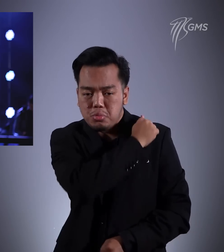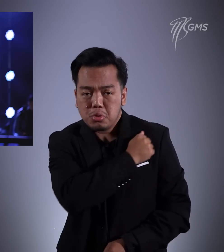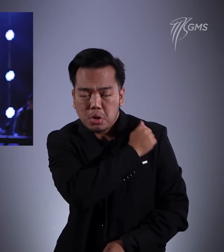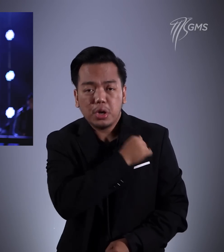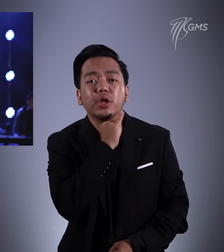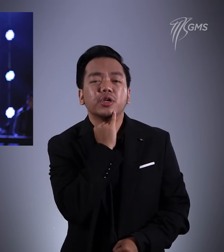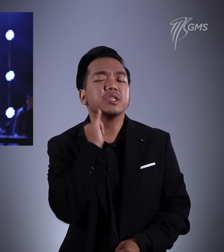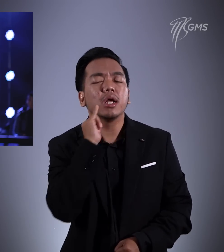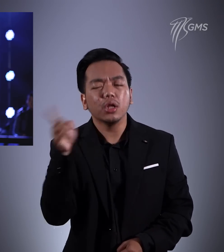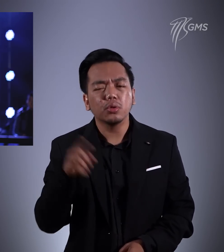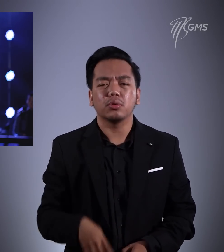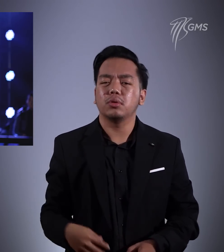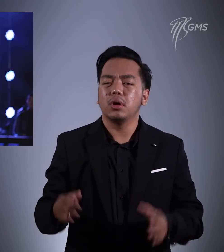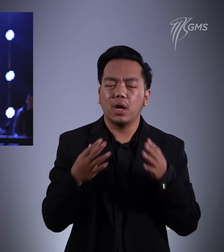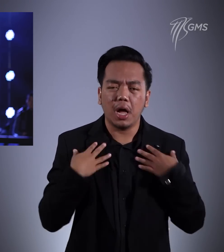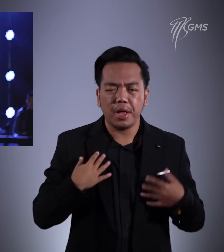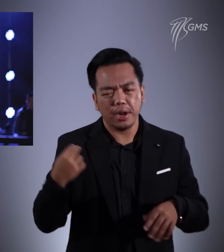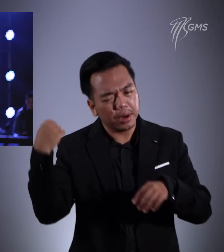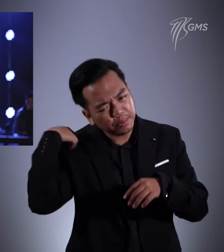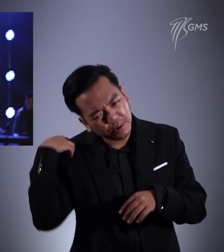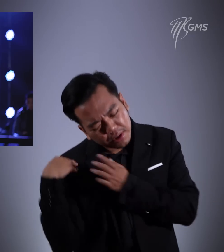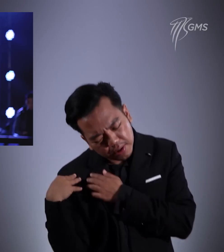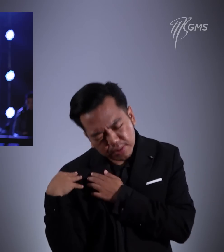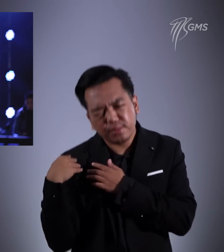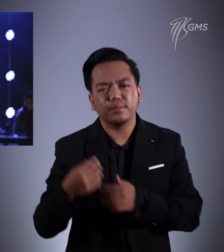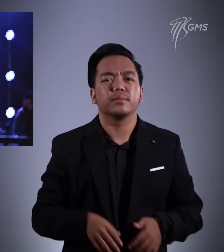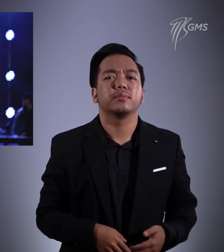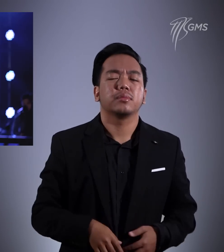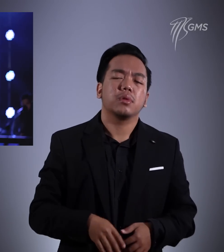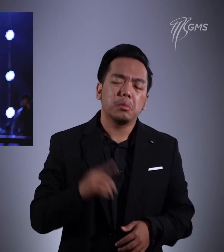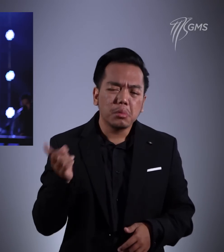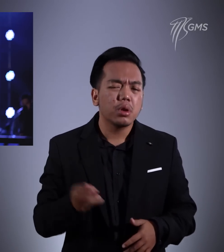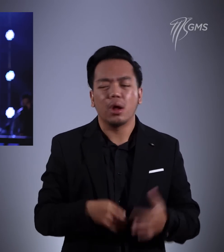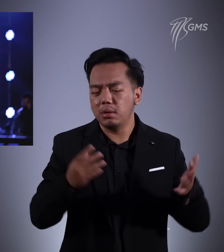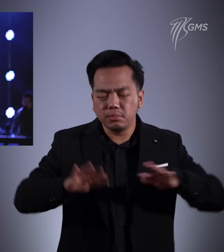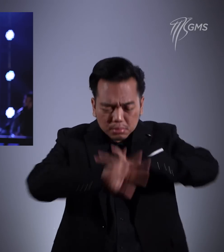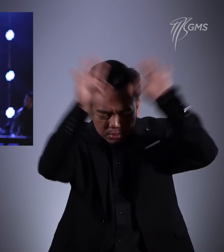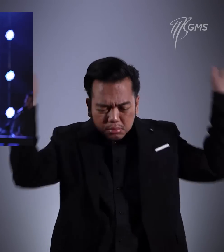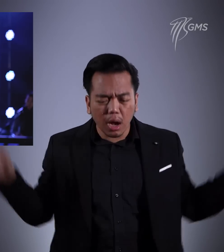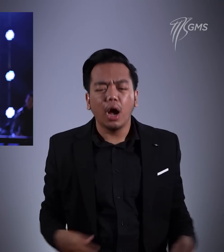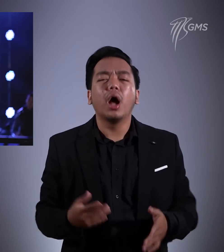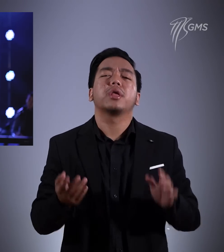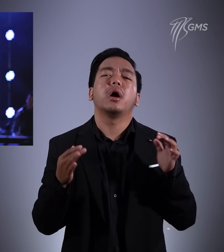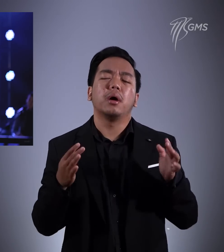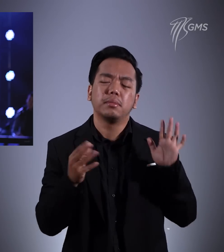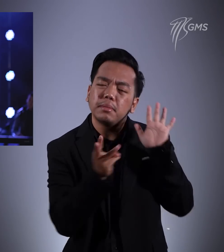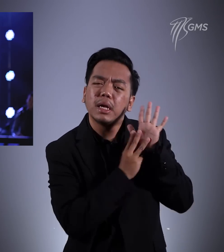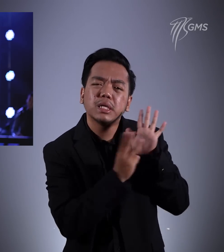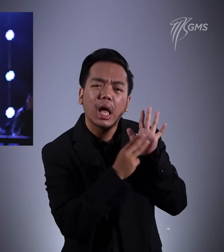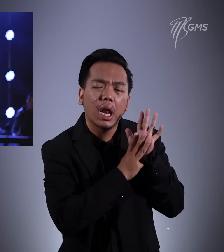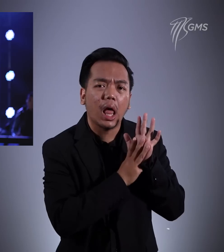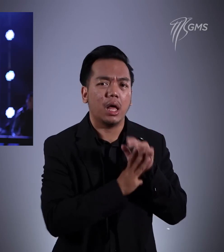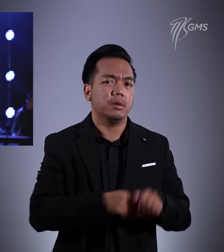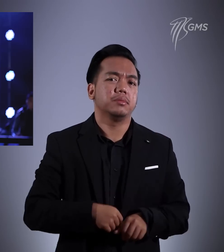sedang bergumul. Dan tidak sedikit pertanyaannya yang membara di dada. Doa Nabi Habakuk menurut nada